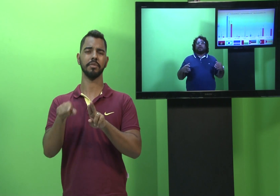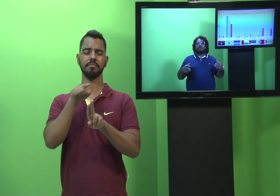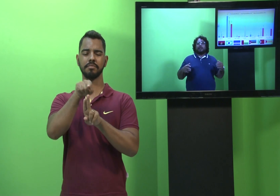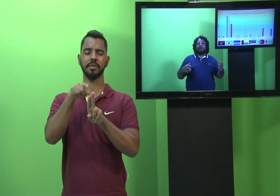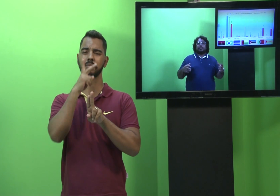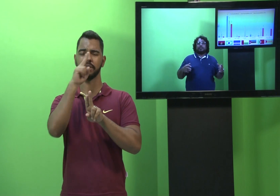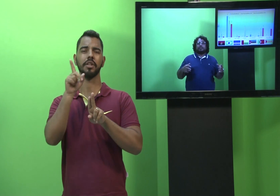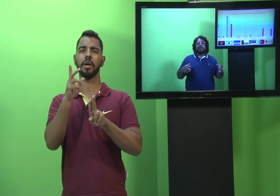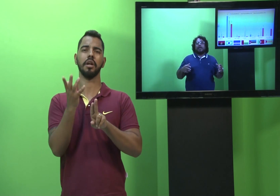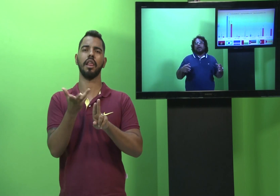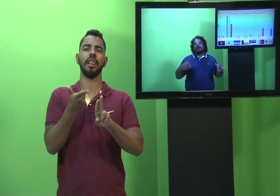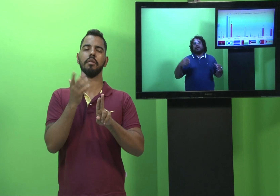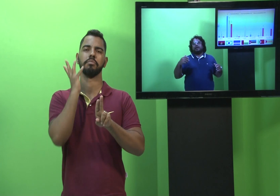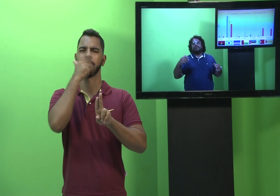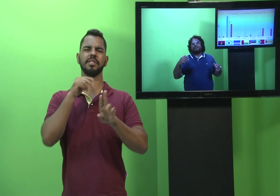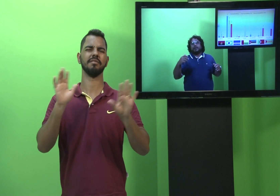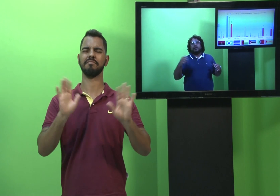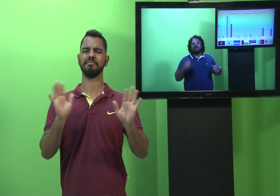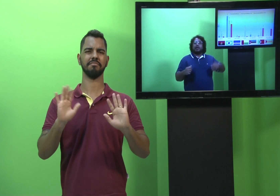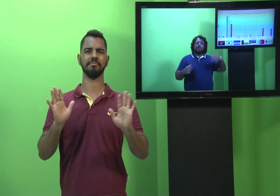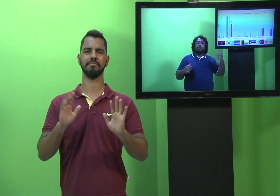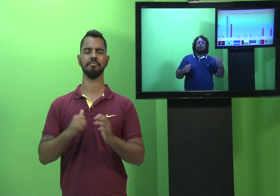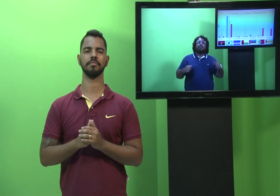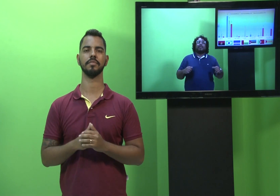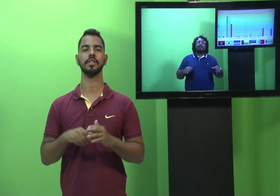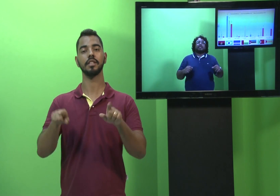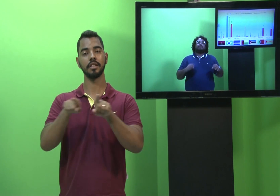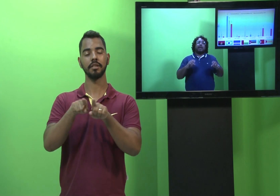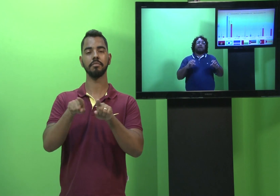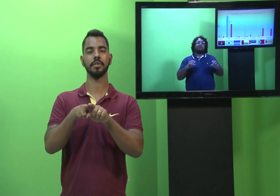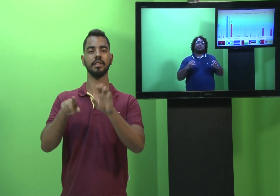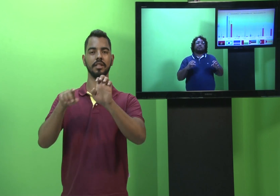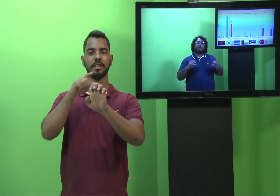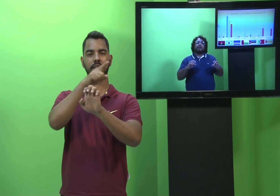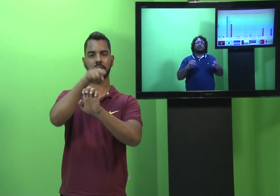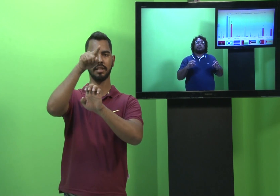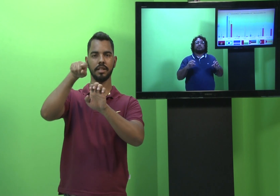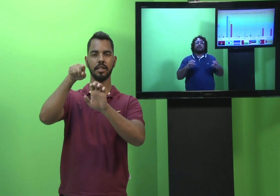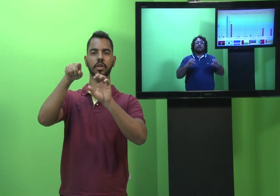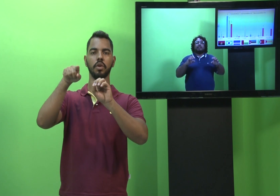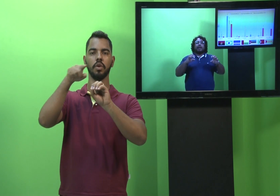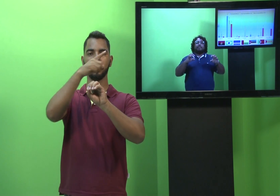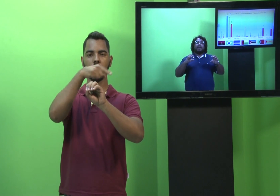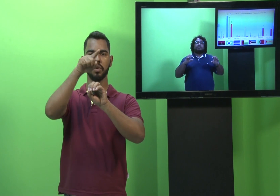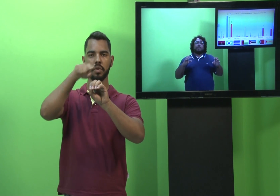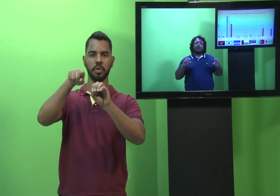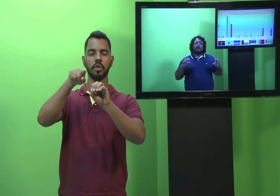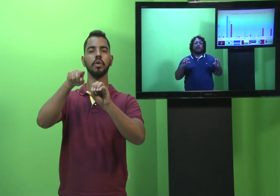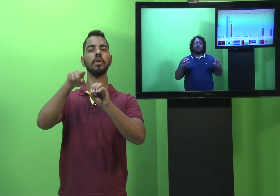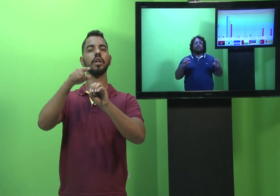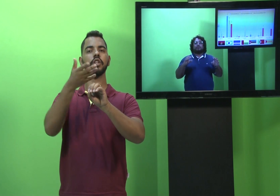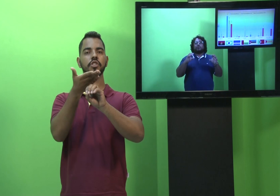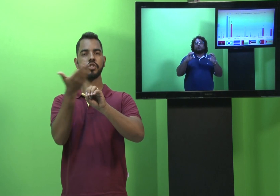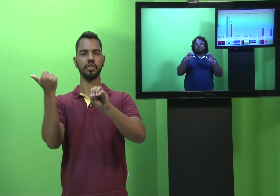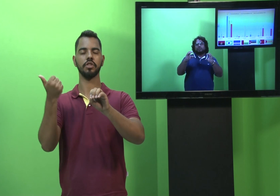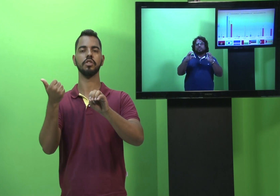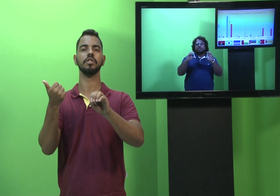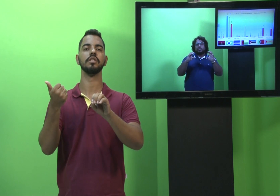nas letras E e O, das palavras escritas da mesma maneira, mas com sons